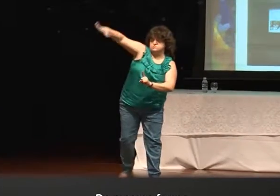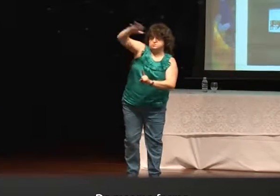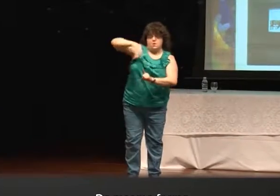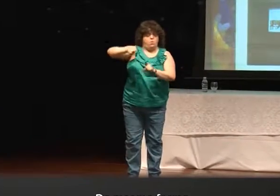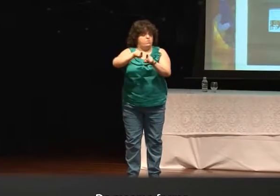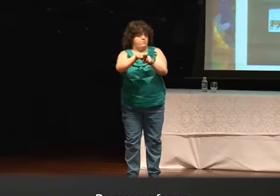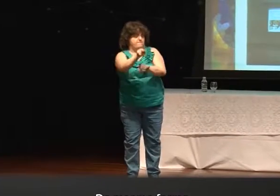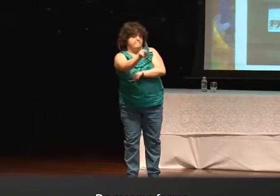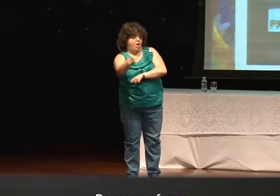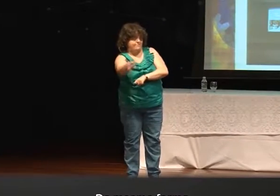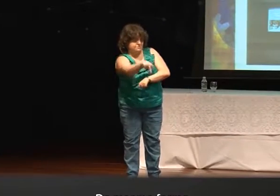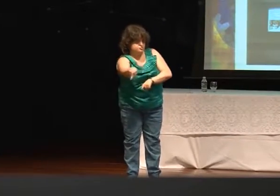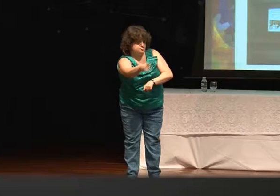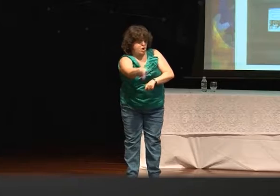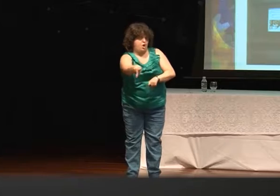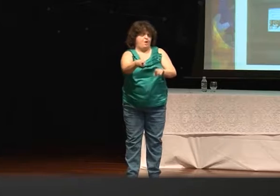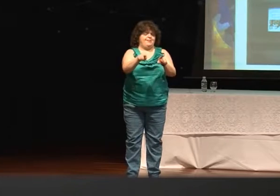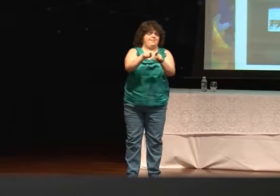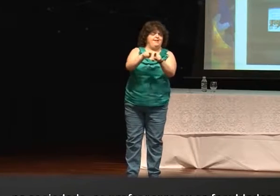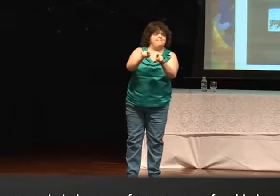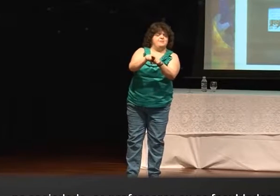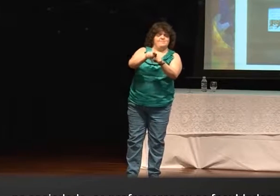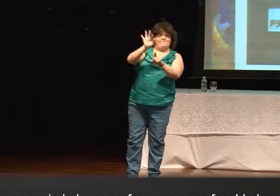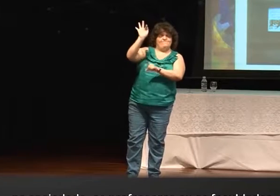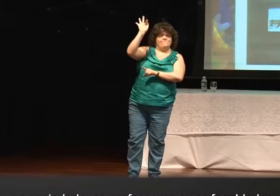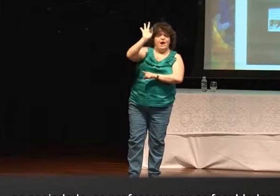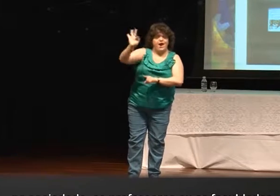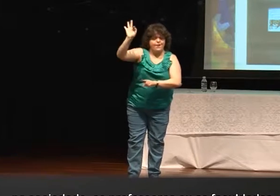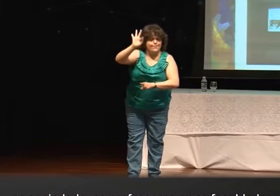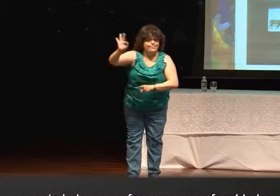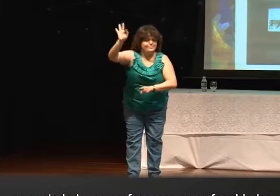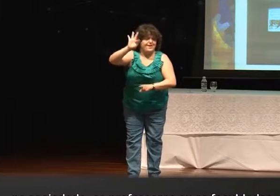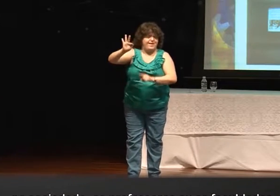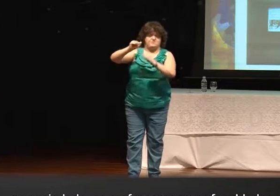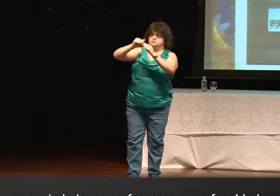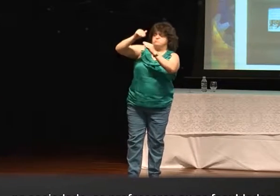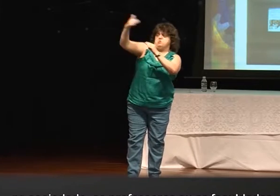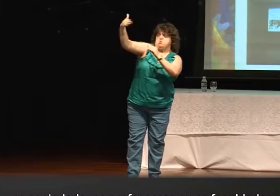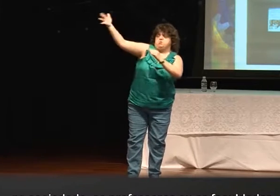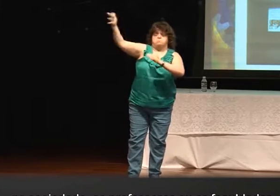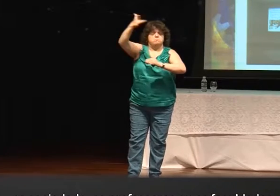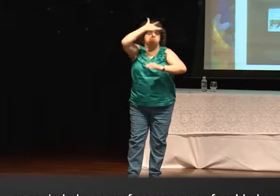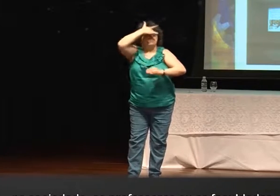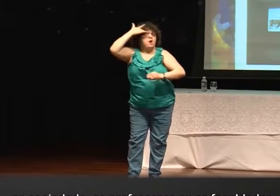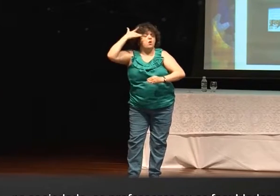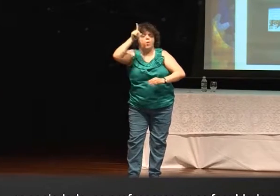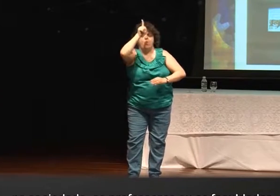Da mesma forma, na sociedade, os professores ou as